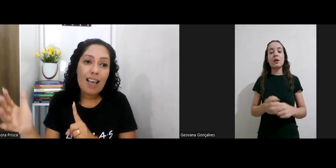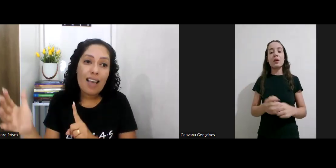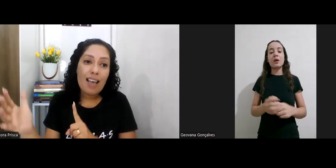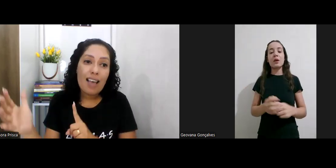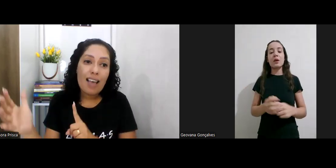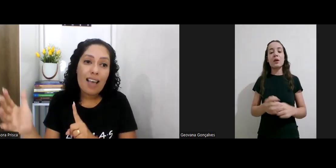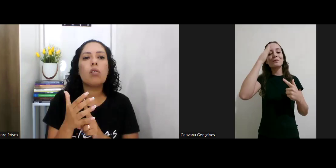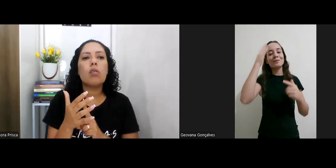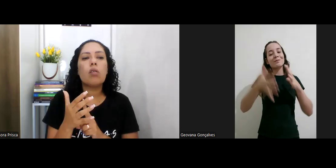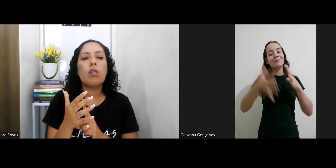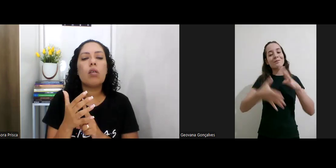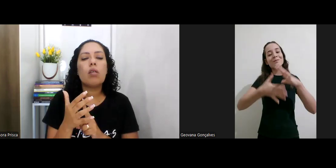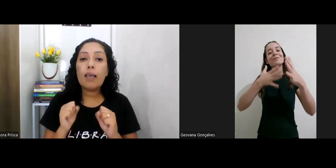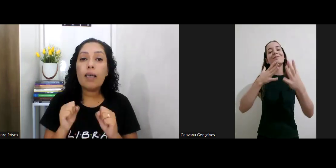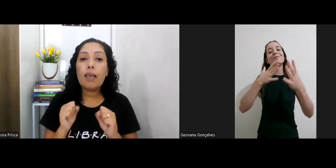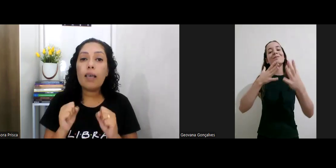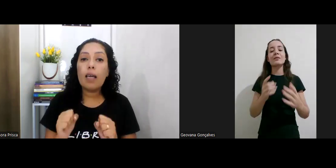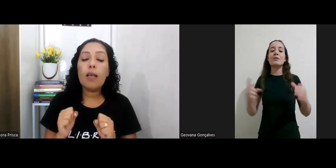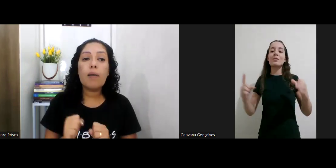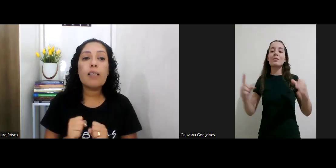Esse acolhimento